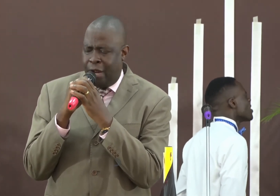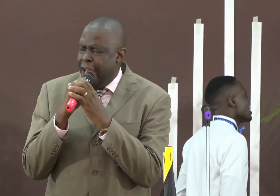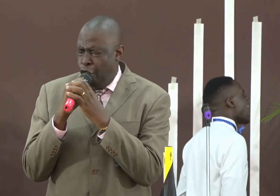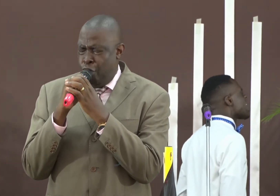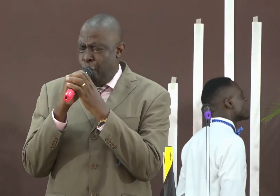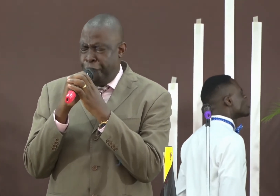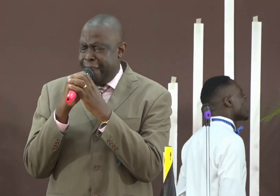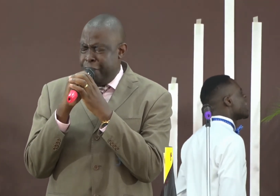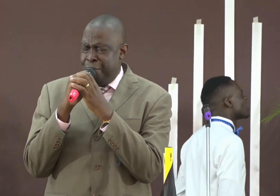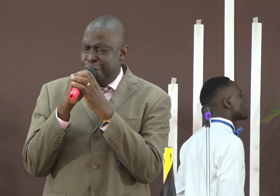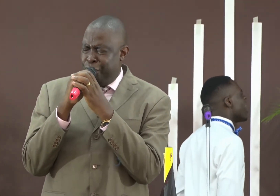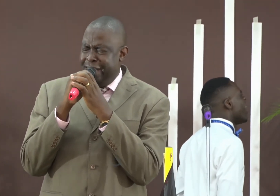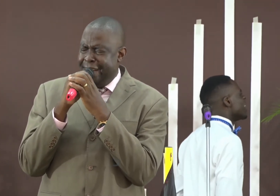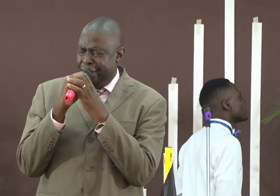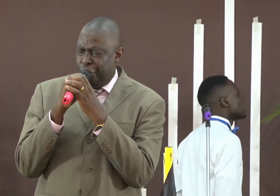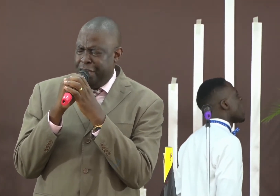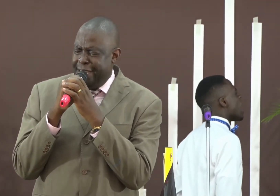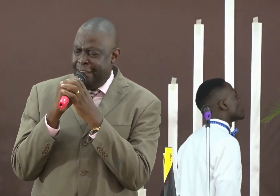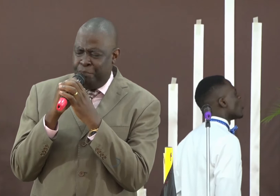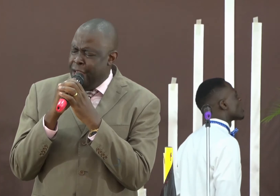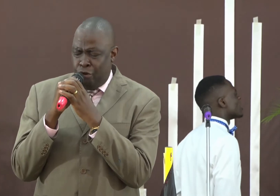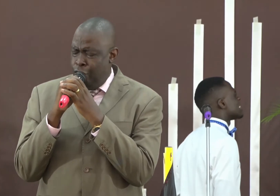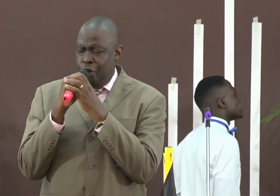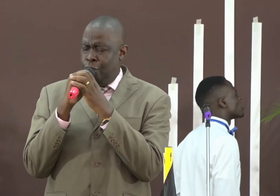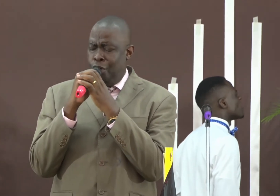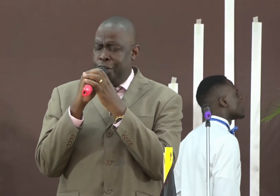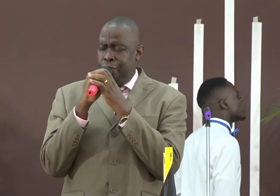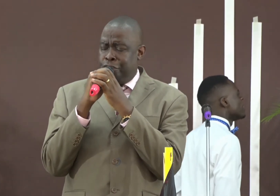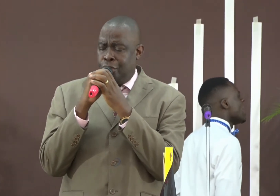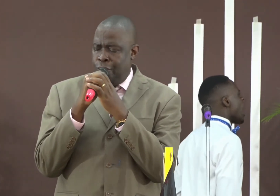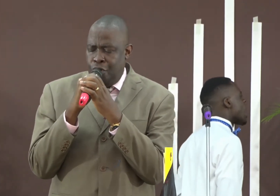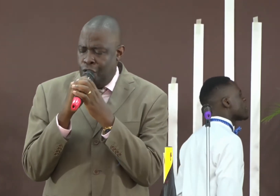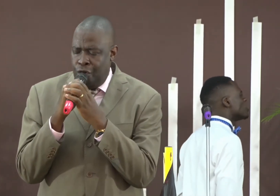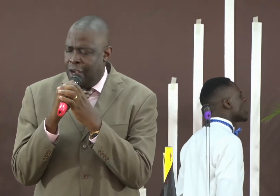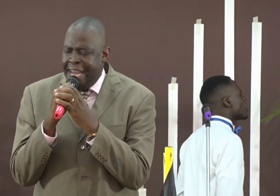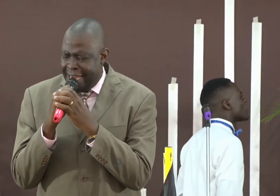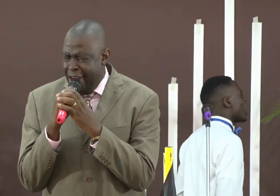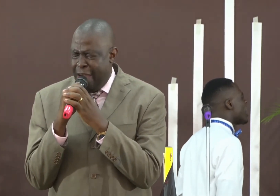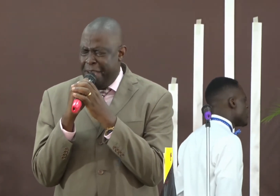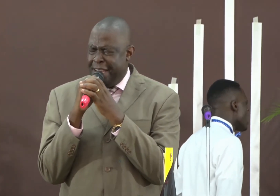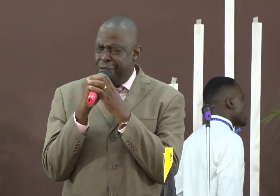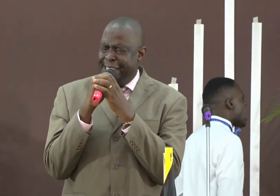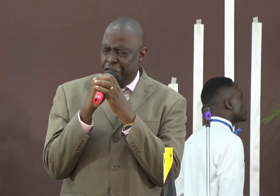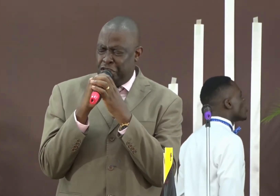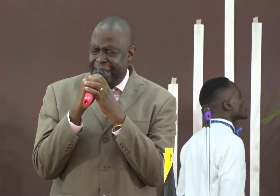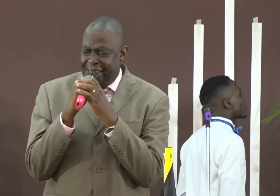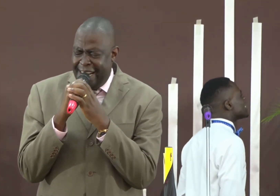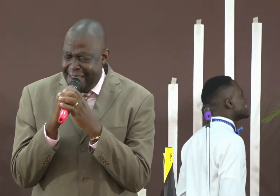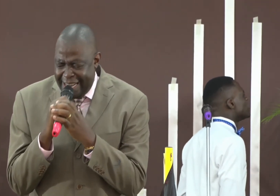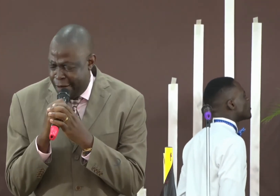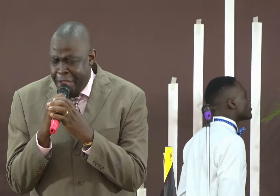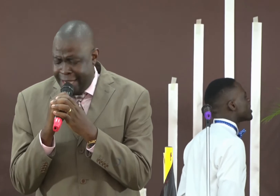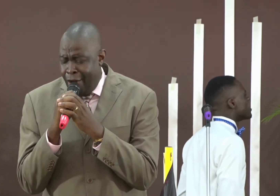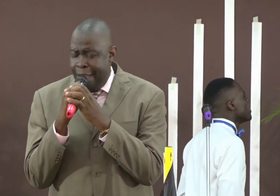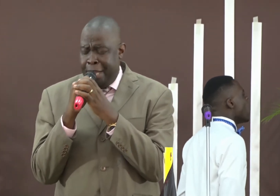tino Okufakule moko njaje chule Kubo moyo mtukubu Kawabele weche